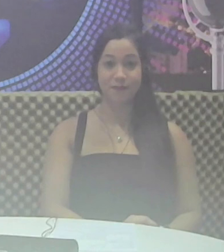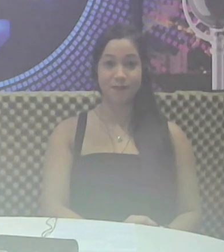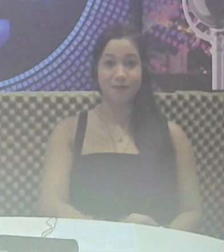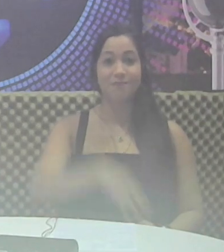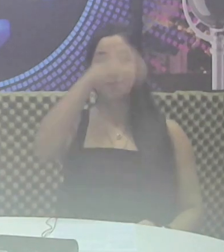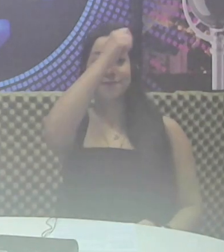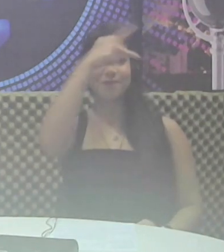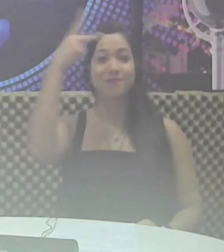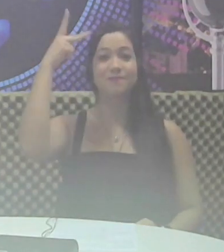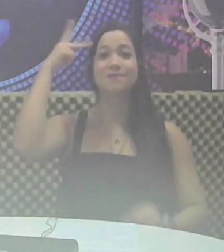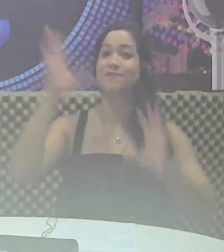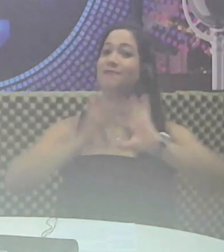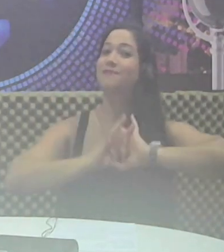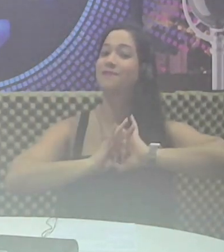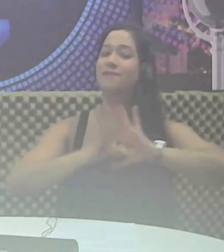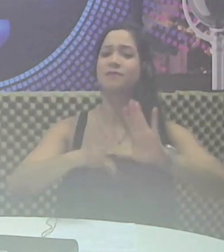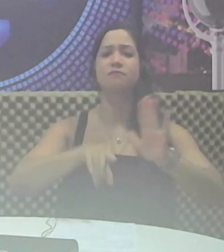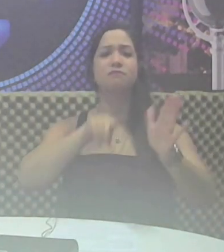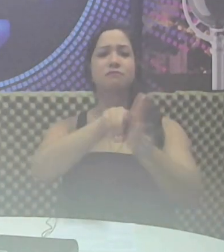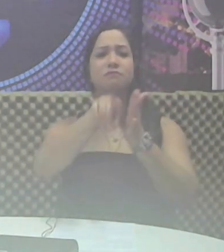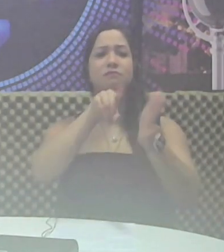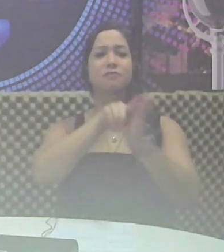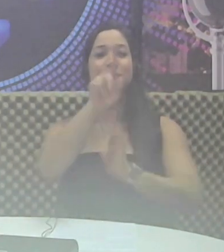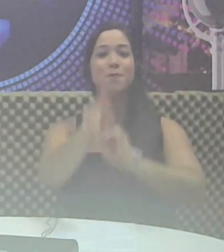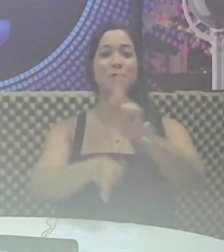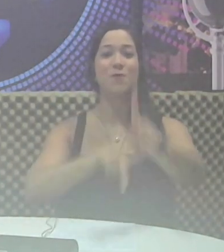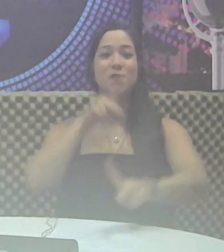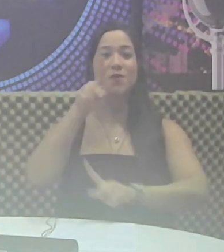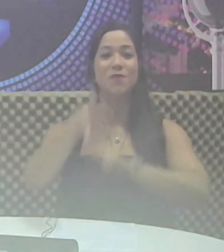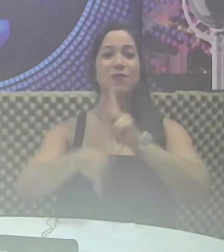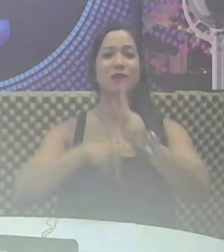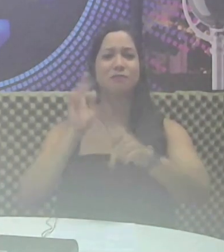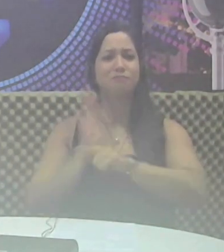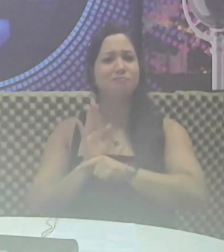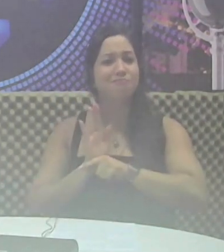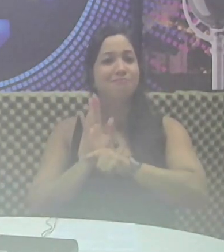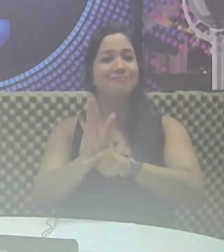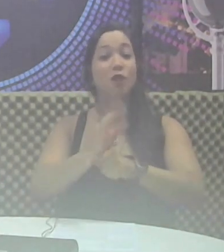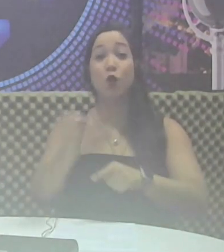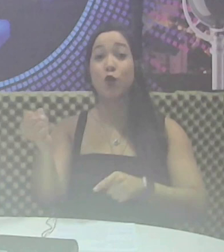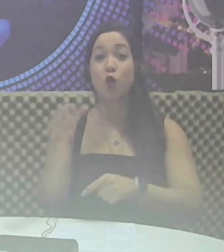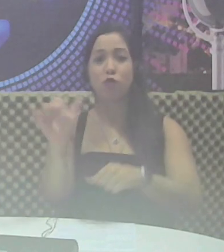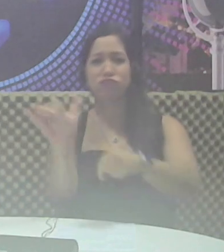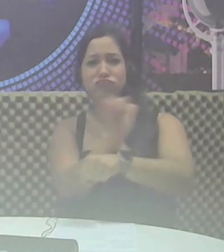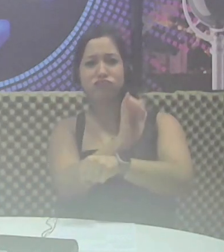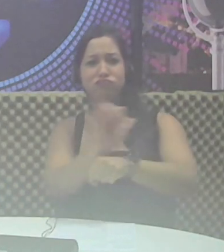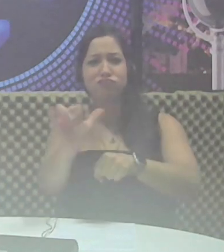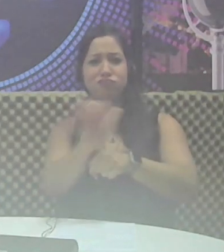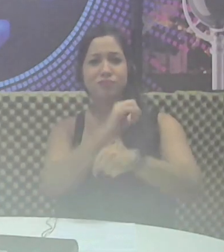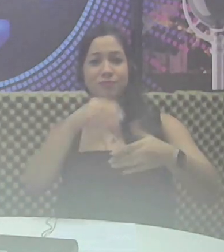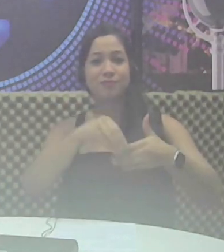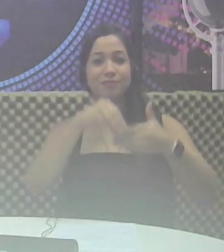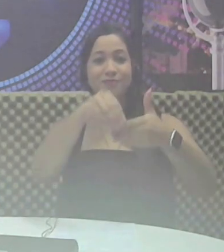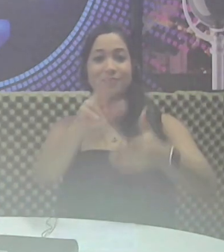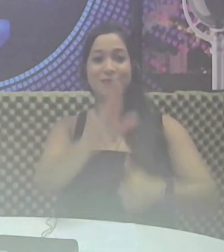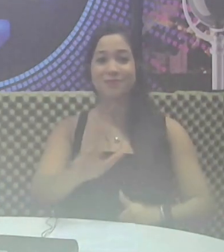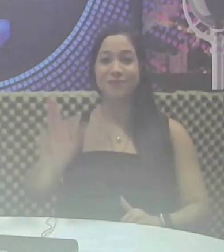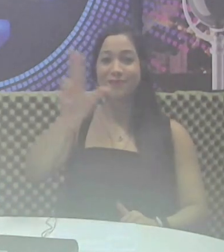Prefeitura disponibiliza questionário para a população contribuir com um novo plano diretor de Uberlândia.